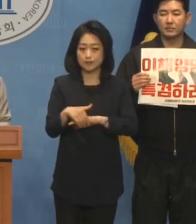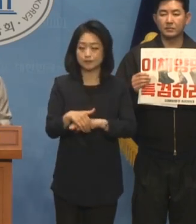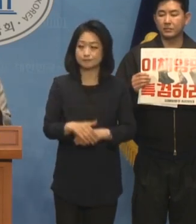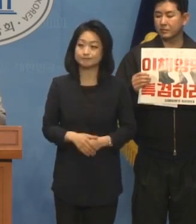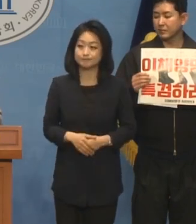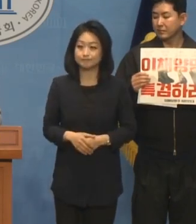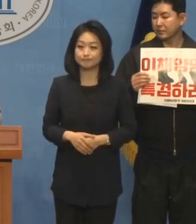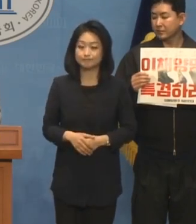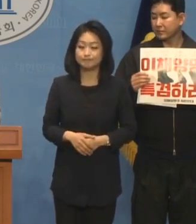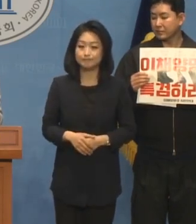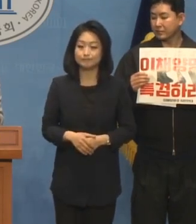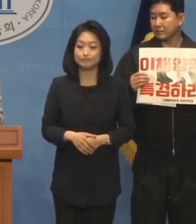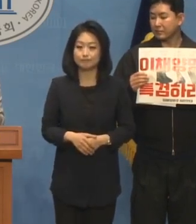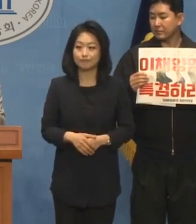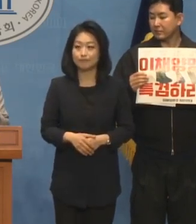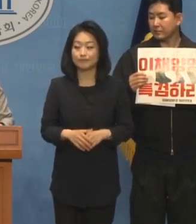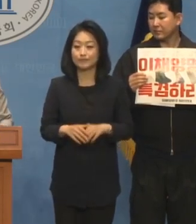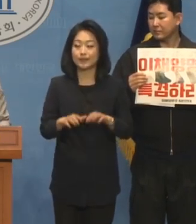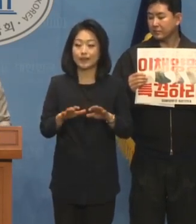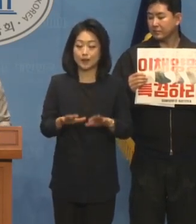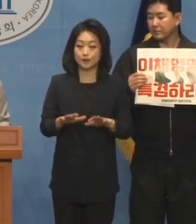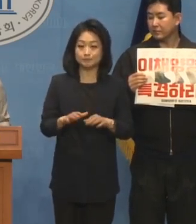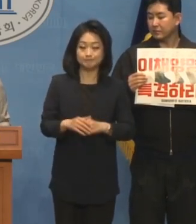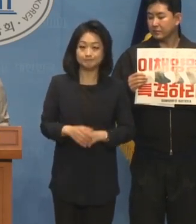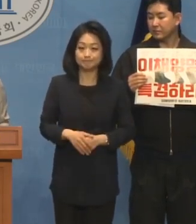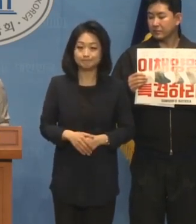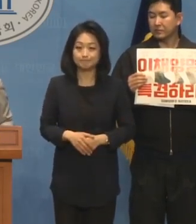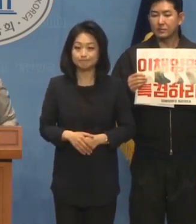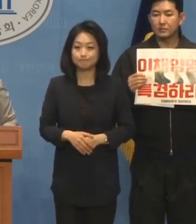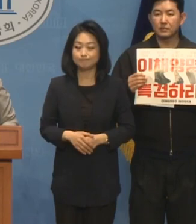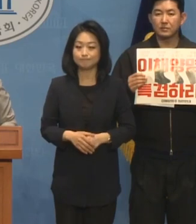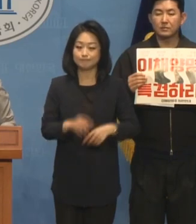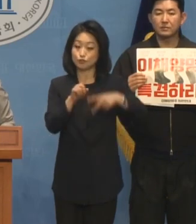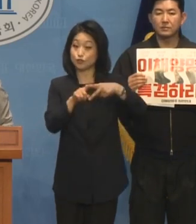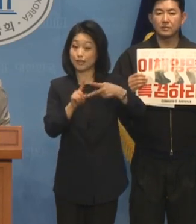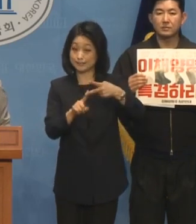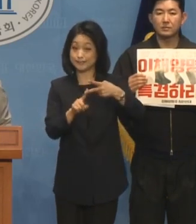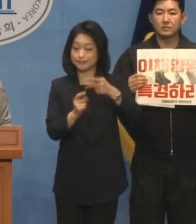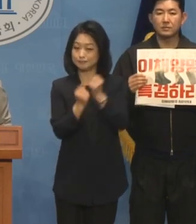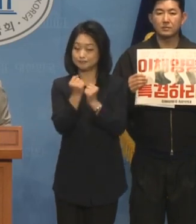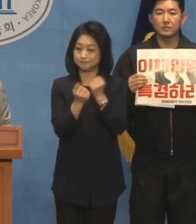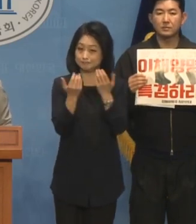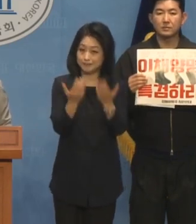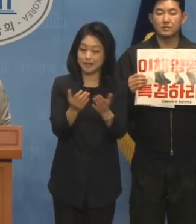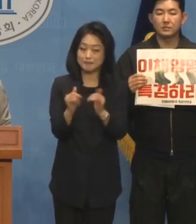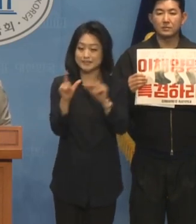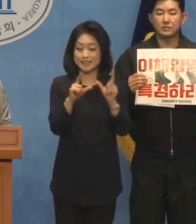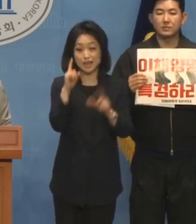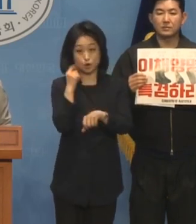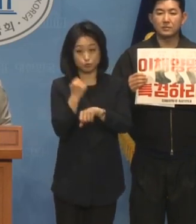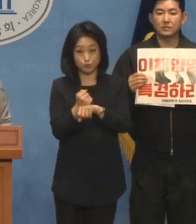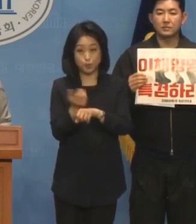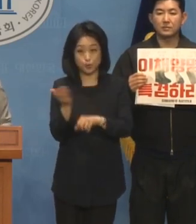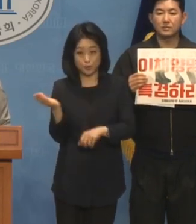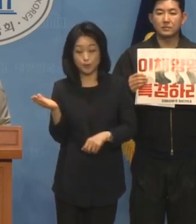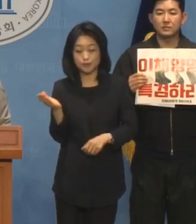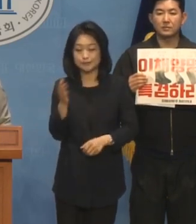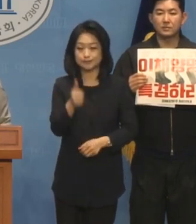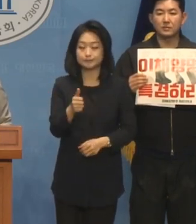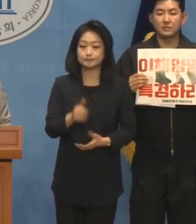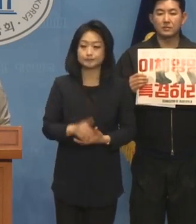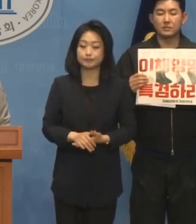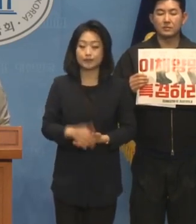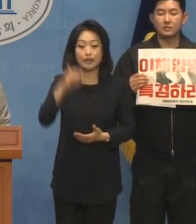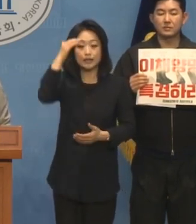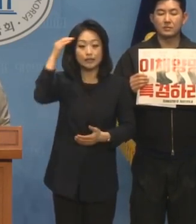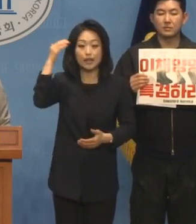예 민생경제 구속 언론 위원장 박영선니다 저는 두 가지 측면에서 말씀을 드리려고 합니다 일단